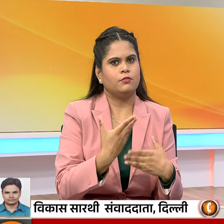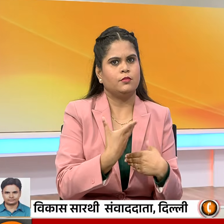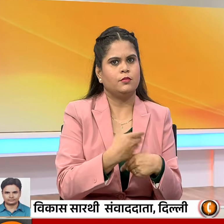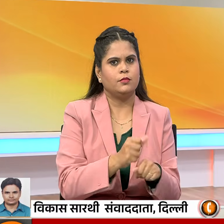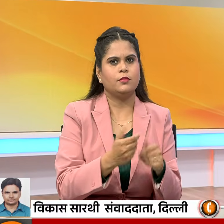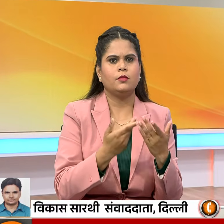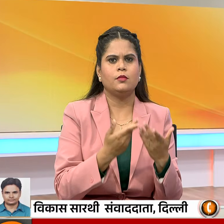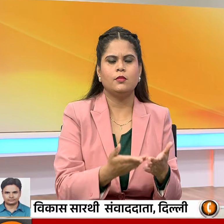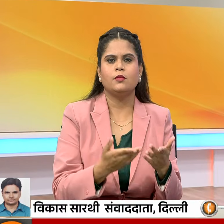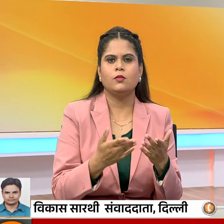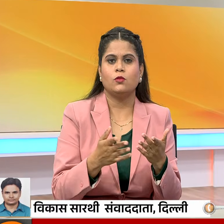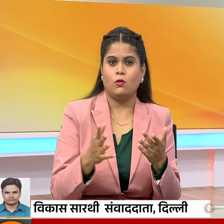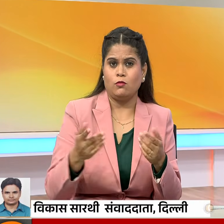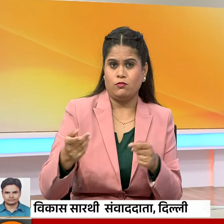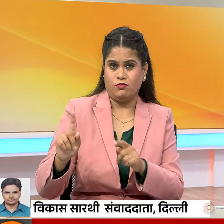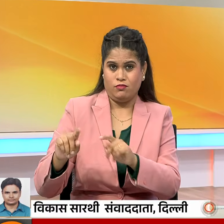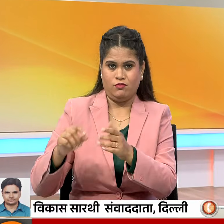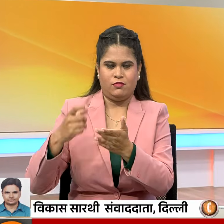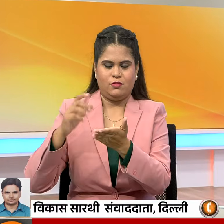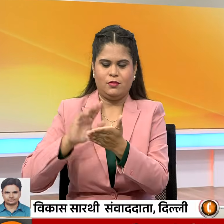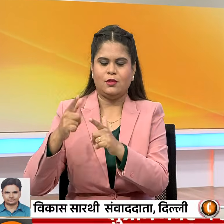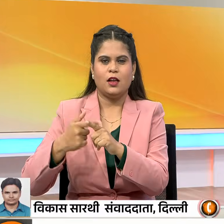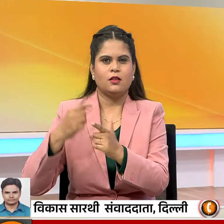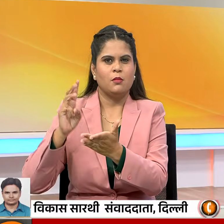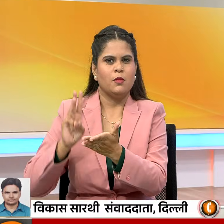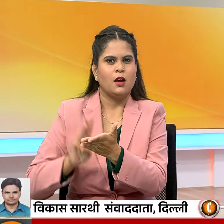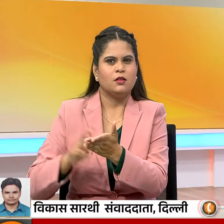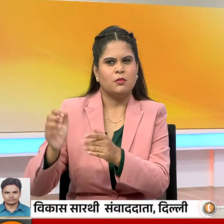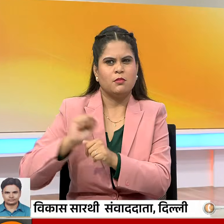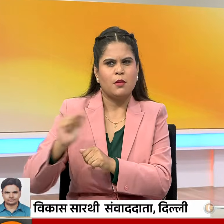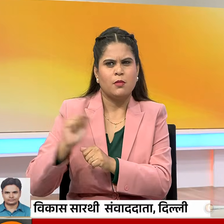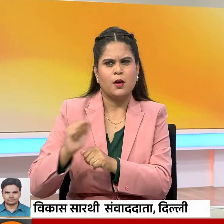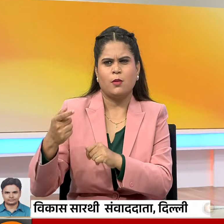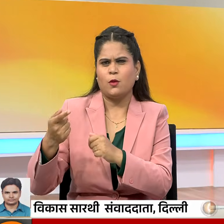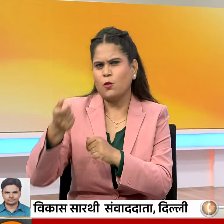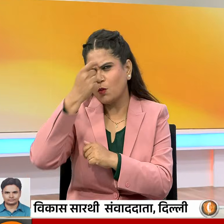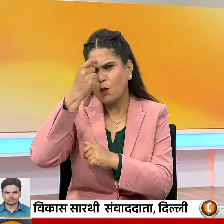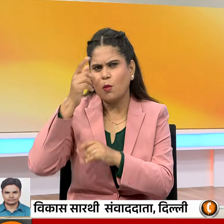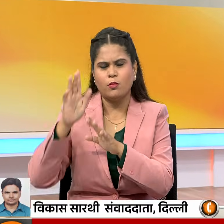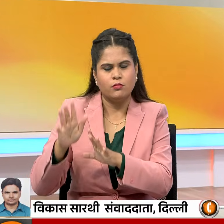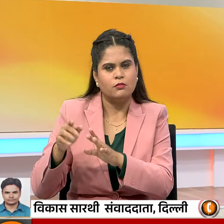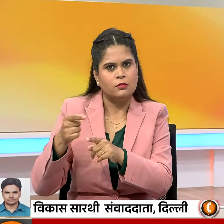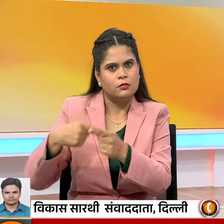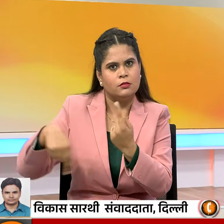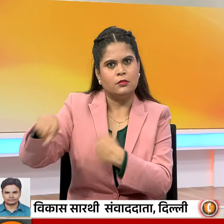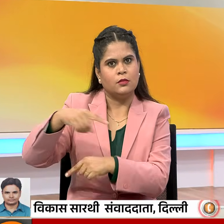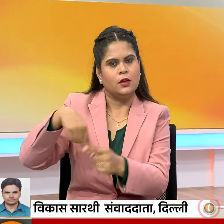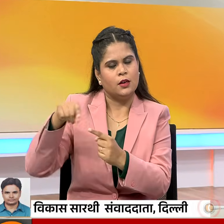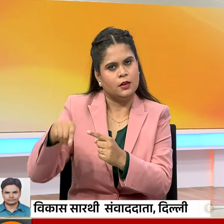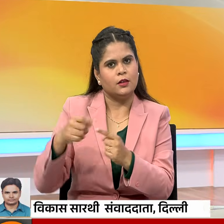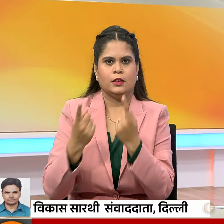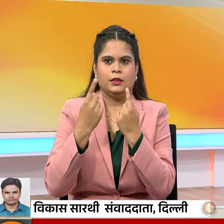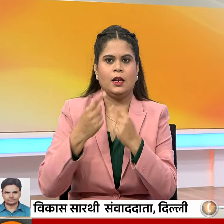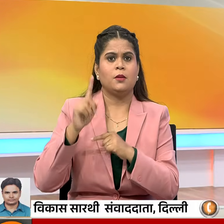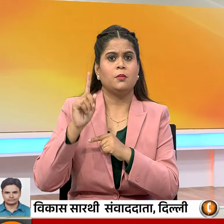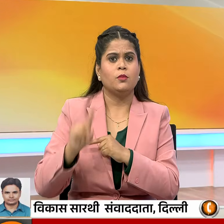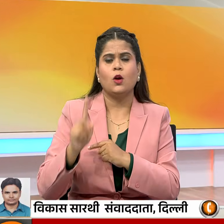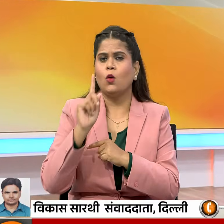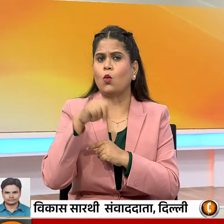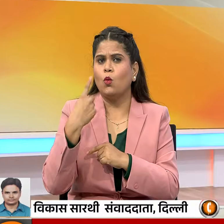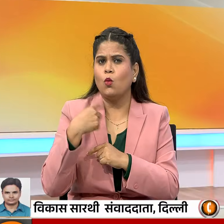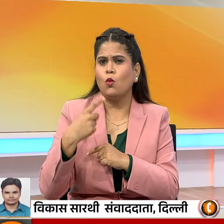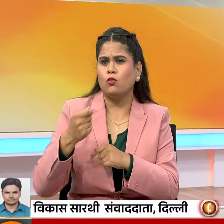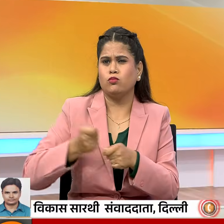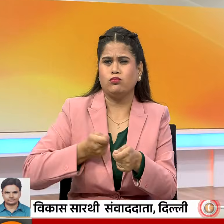है कि जो हिंसा हुई उसको लेकर के ये जांच करें। जो भी आरोप लगाए जा रहे हैं कि वहां पर हिंसा में कौन लोग शामिल